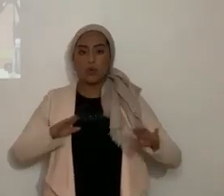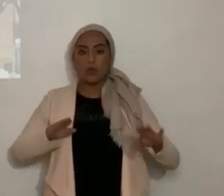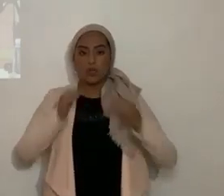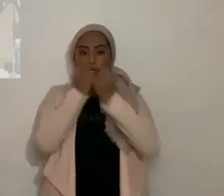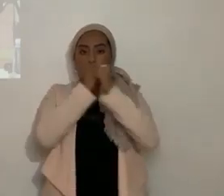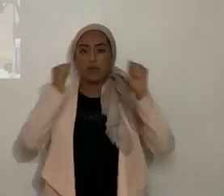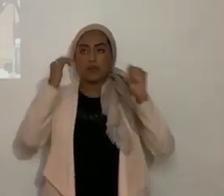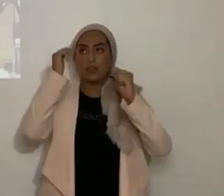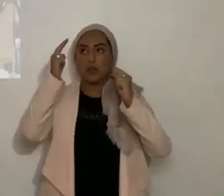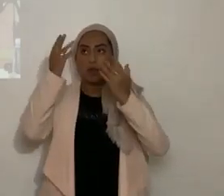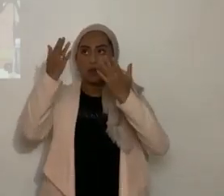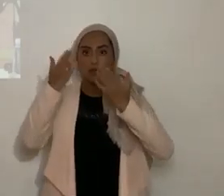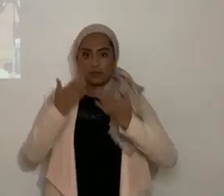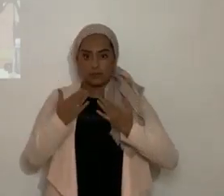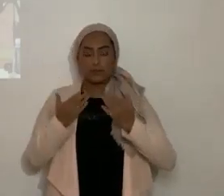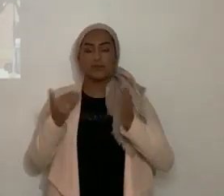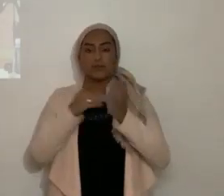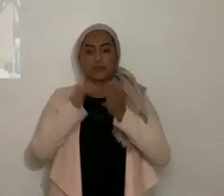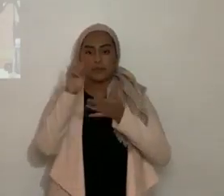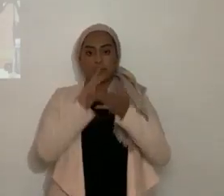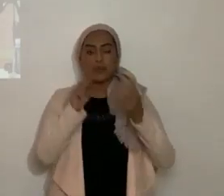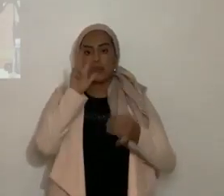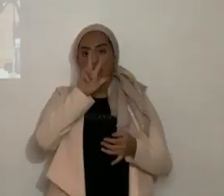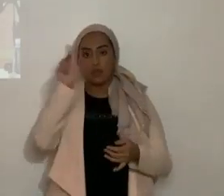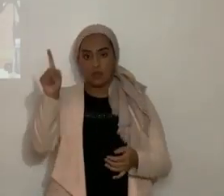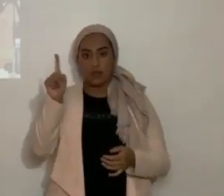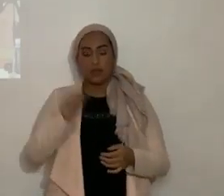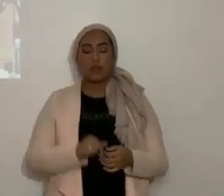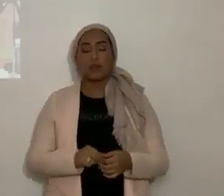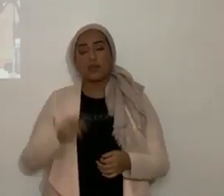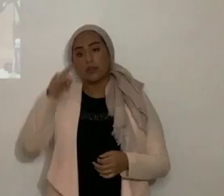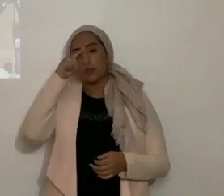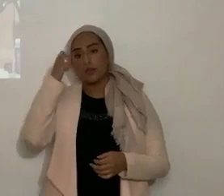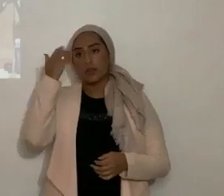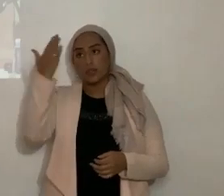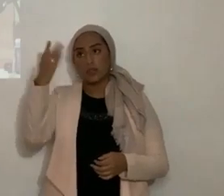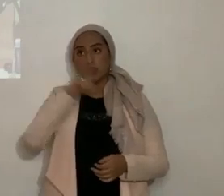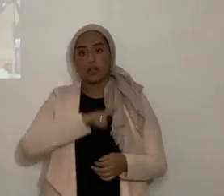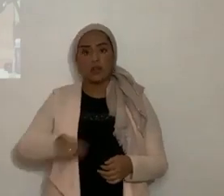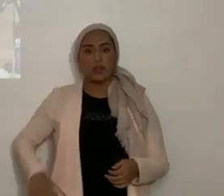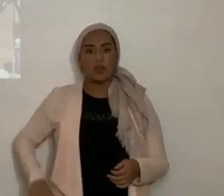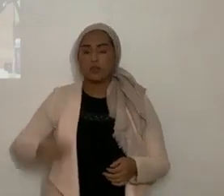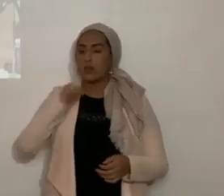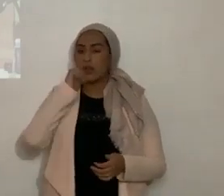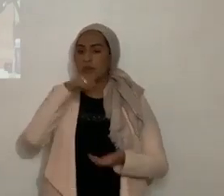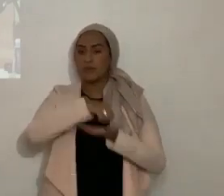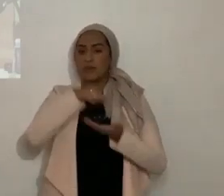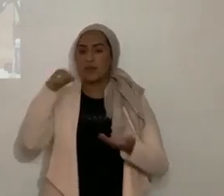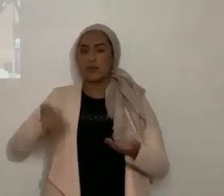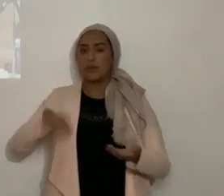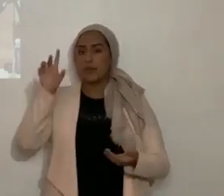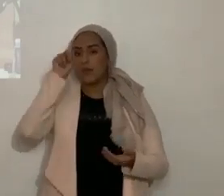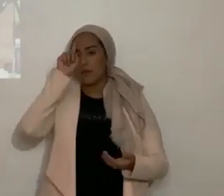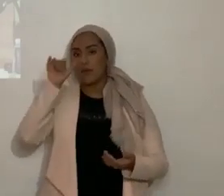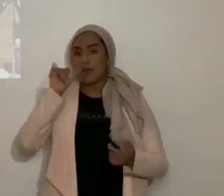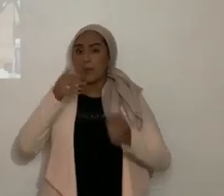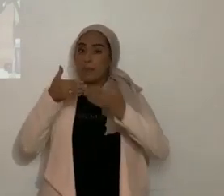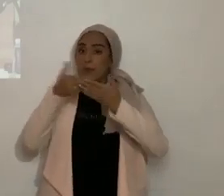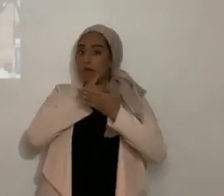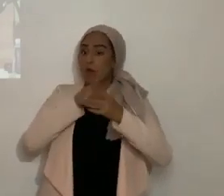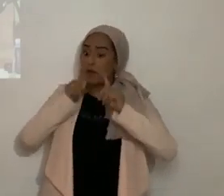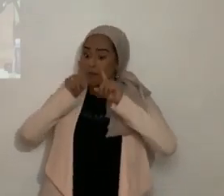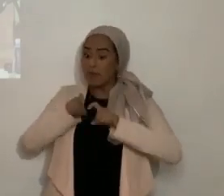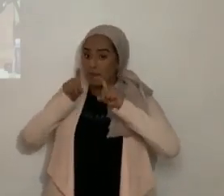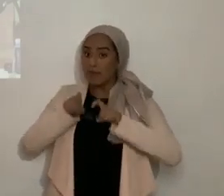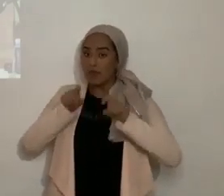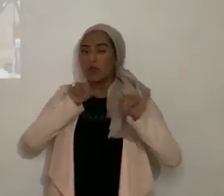¿Amén? Ahora, leamos el 31. Porque el Adón no desecha para siempre. Antes se aflige,